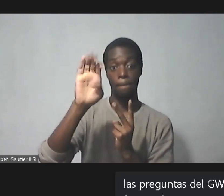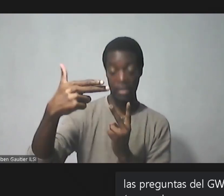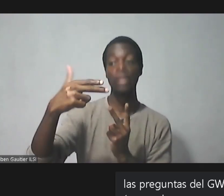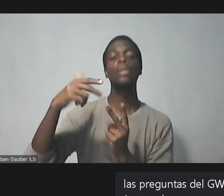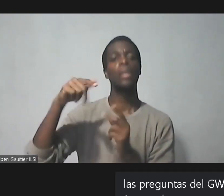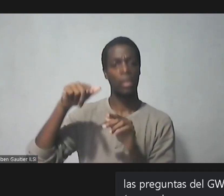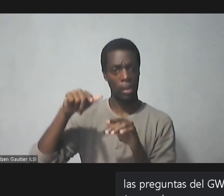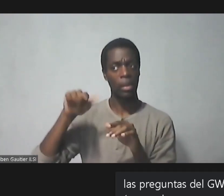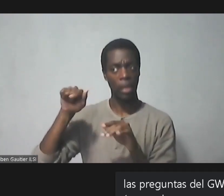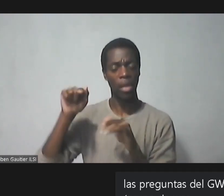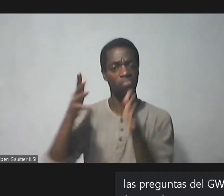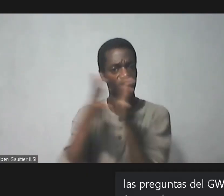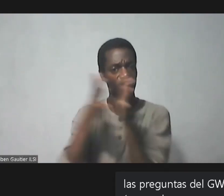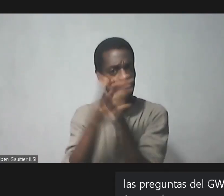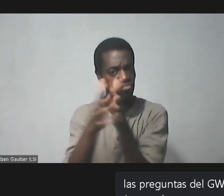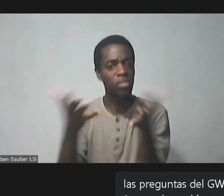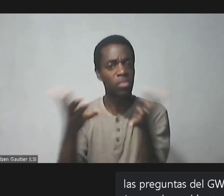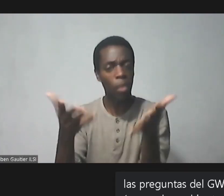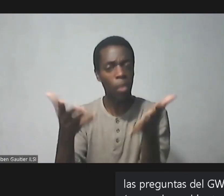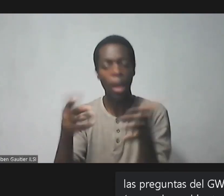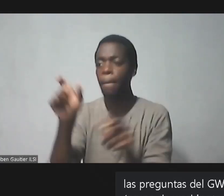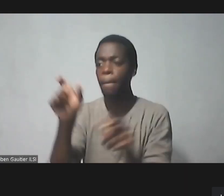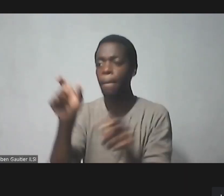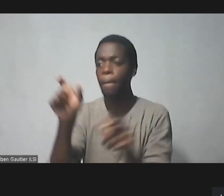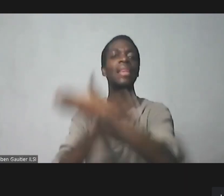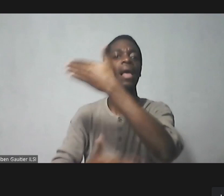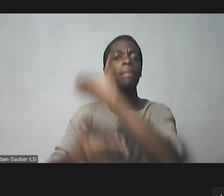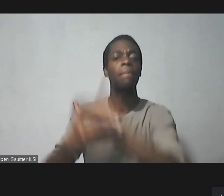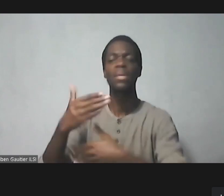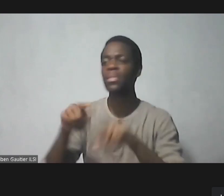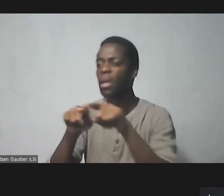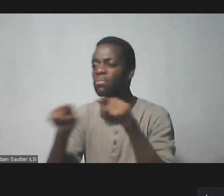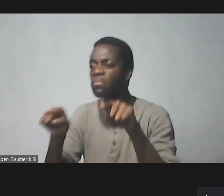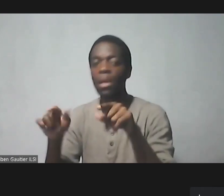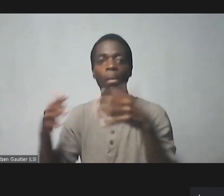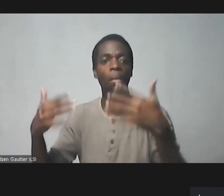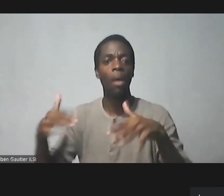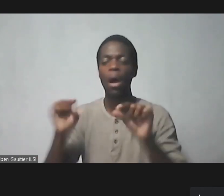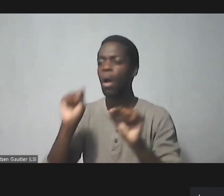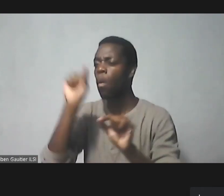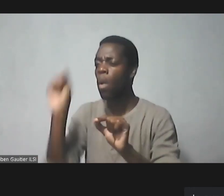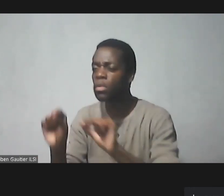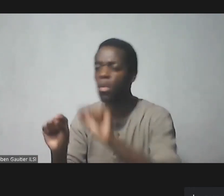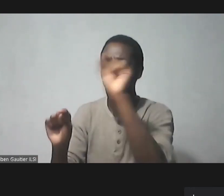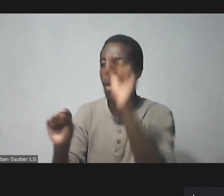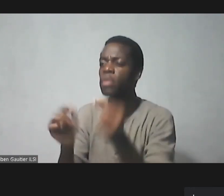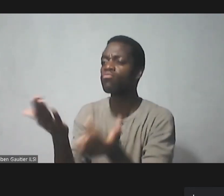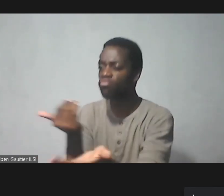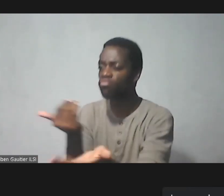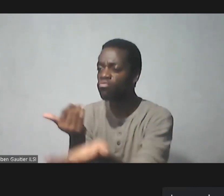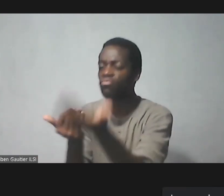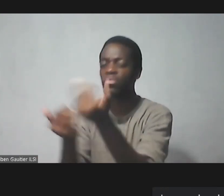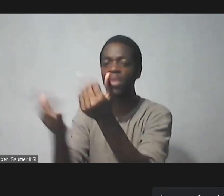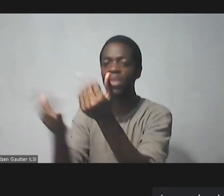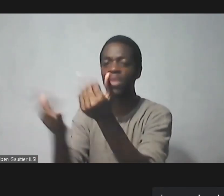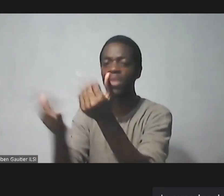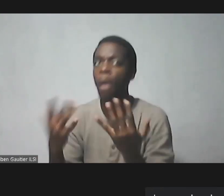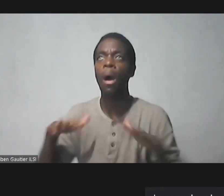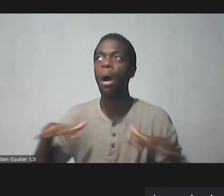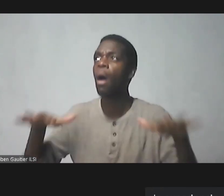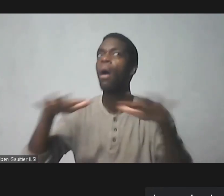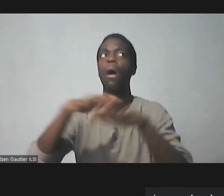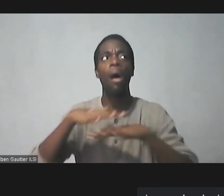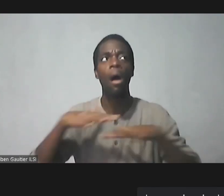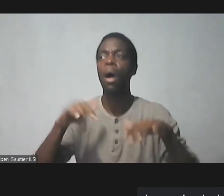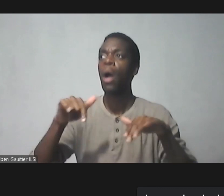interesadas, de personas con discapacidad, en esta encuesta sobre datos y personas con discapacidad ante el COVID-19, y también nos habló